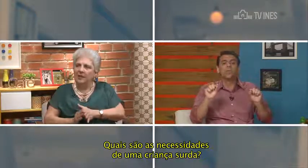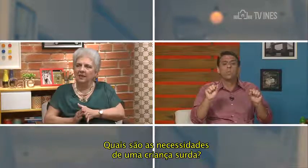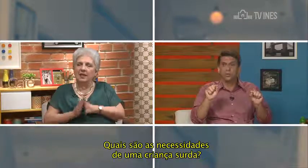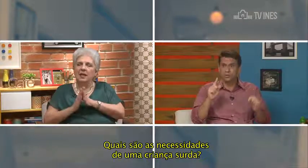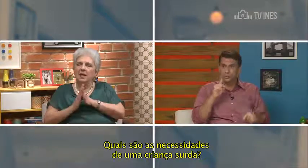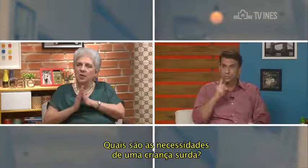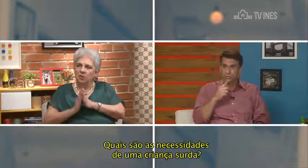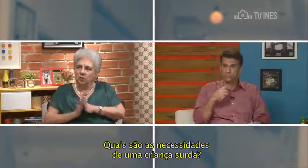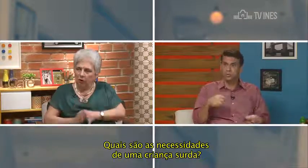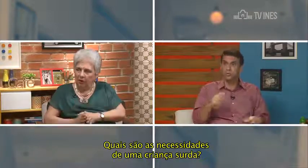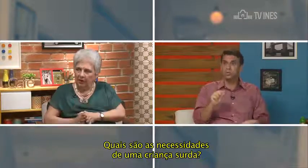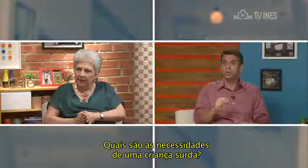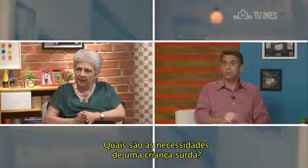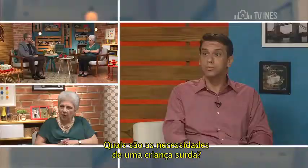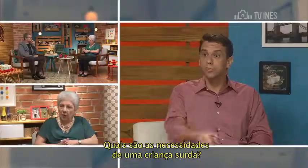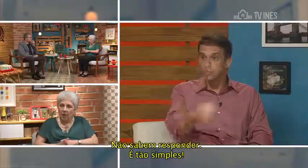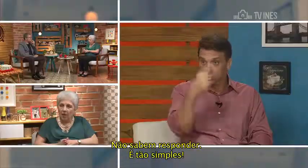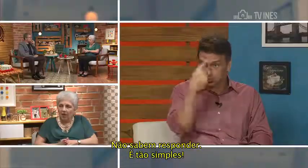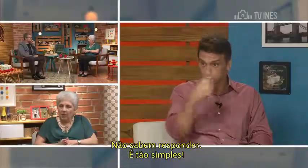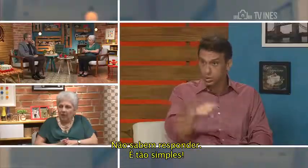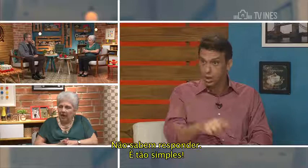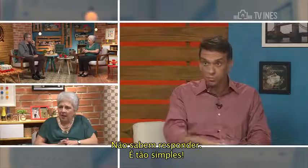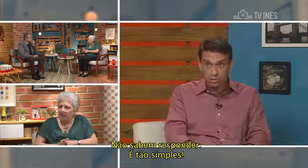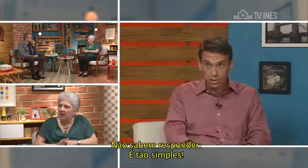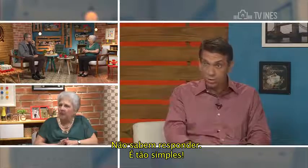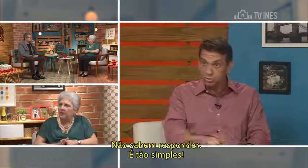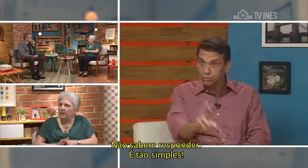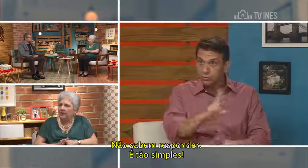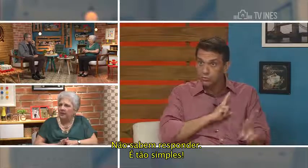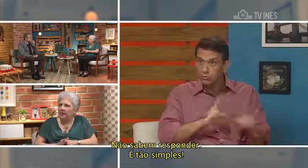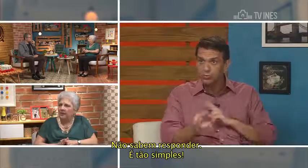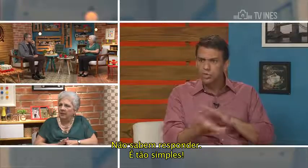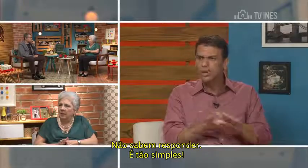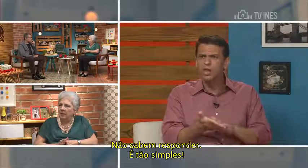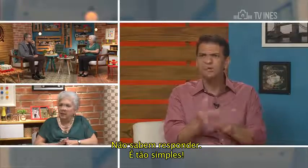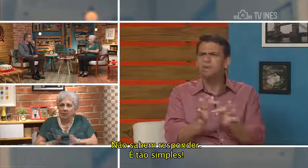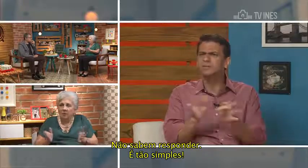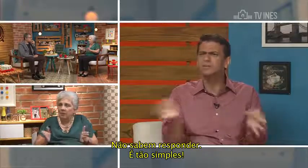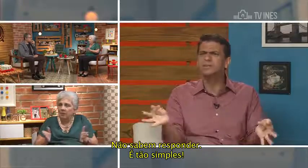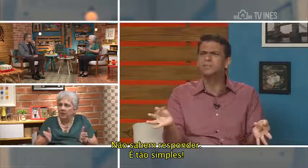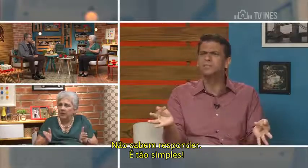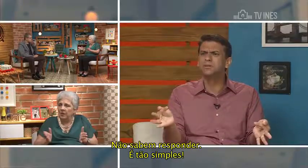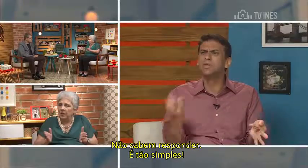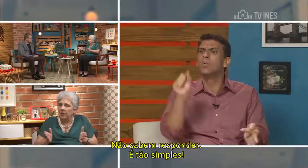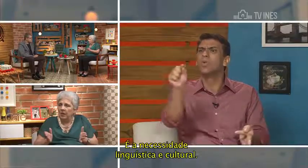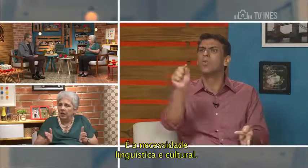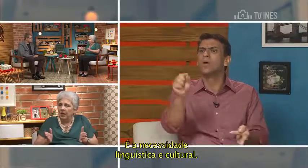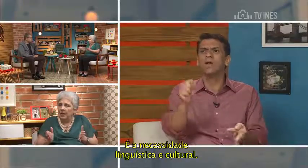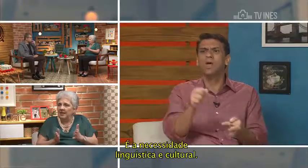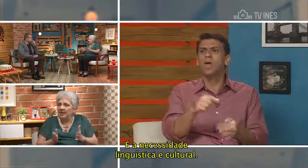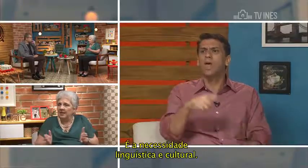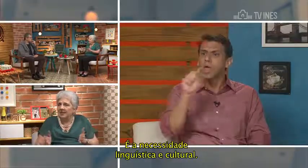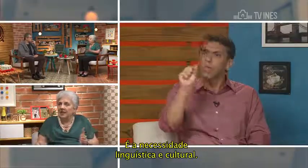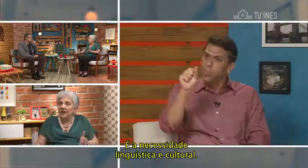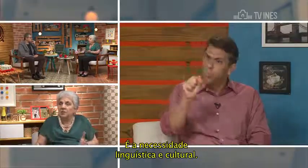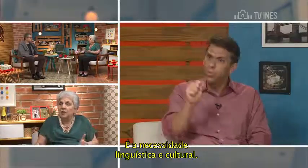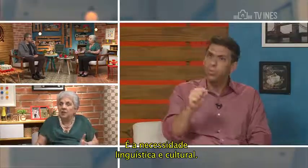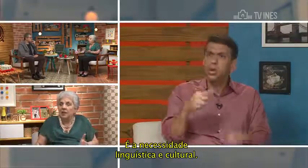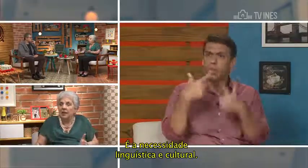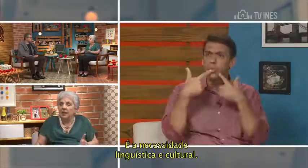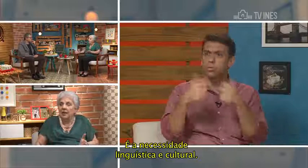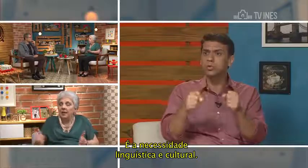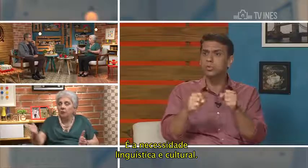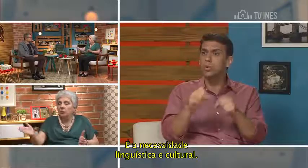uma criança Surda Não sabem Responder É tão simples É a necessidade